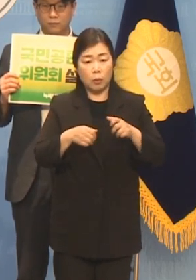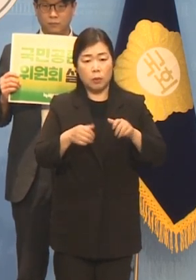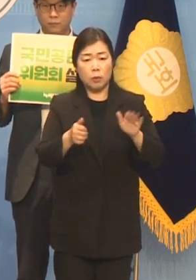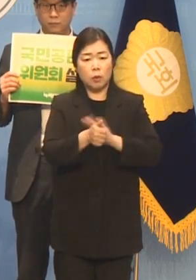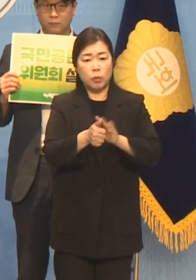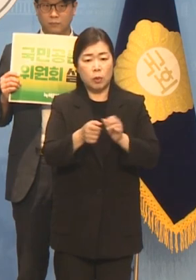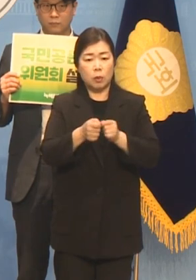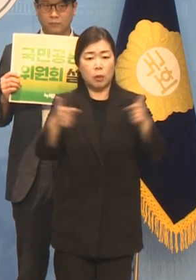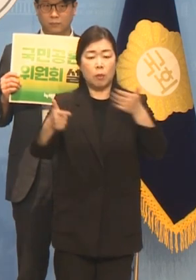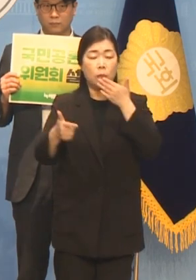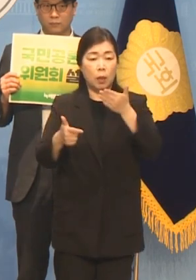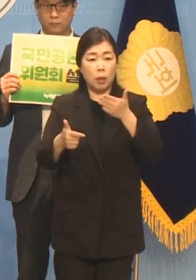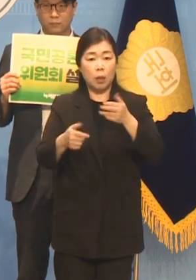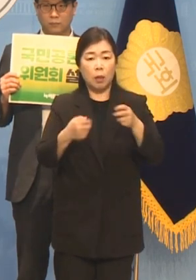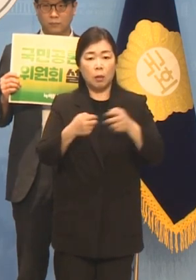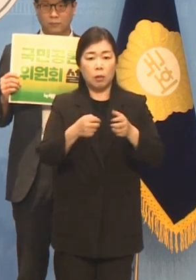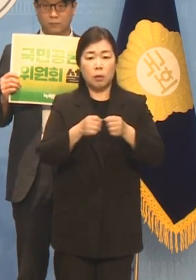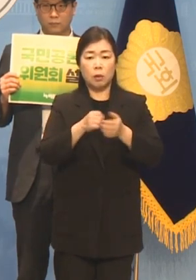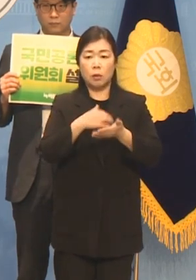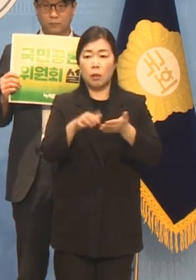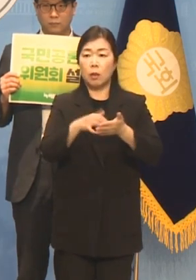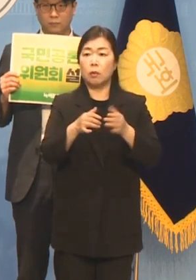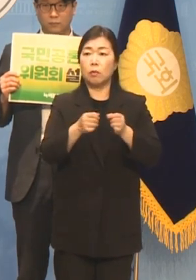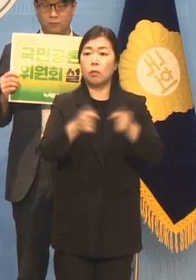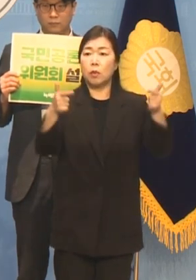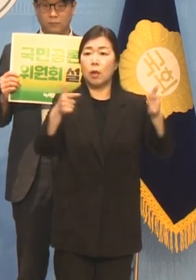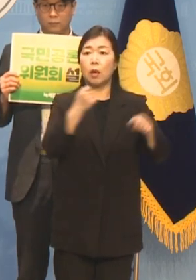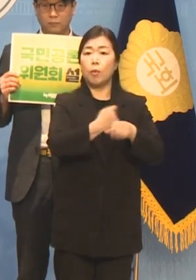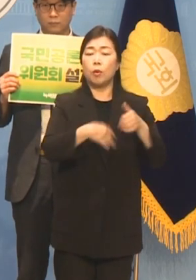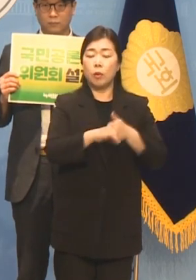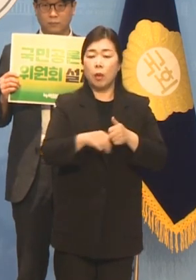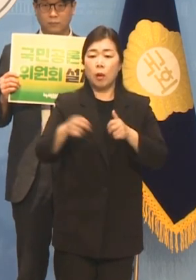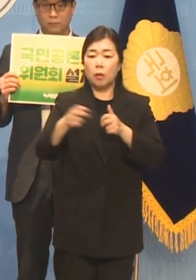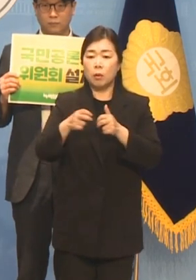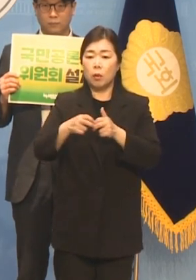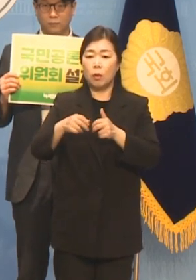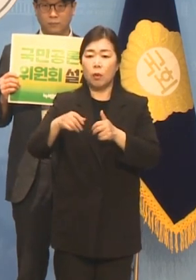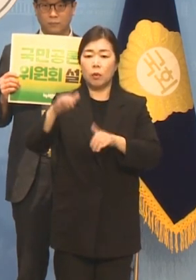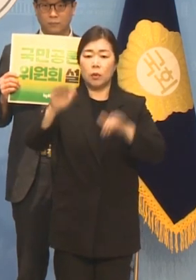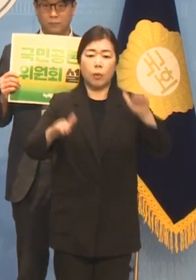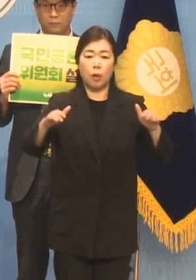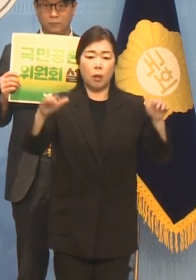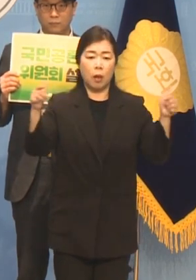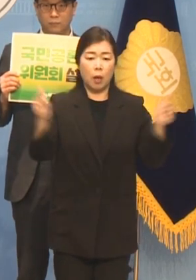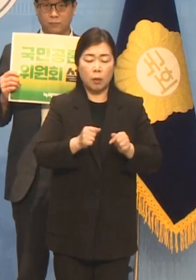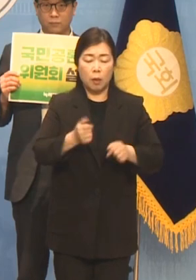서비스 불균형과 지역 격차가 해소될 것이라는 안이한 인식에 머물러 있습니다.